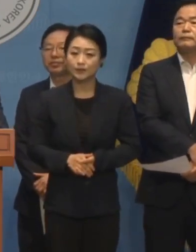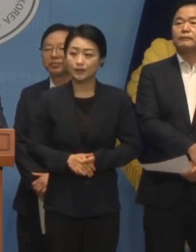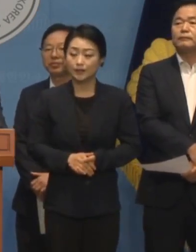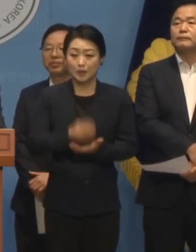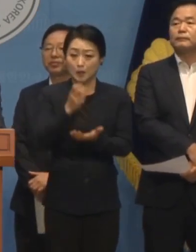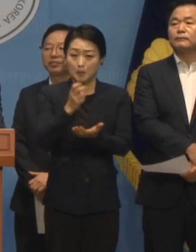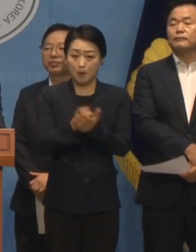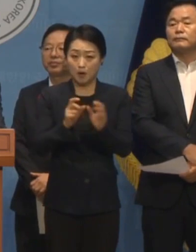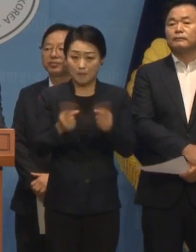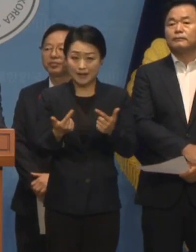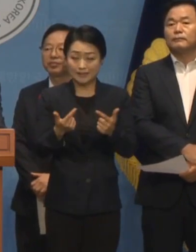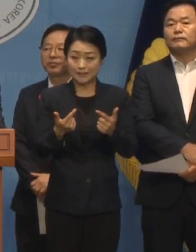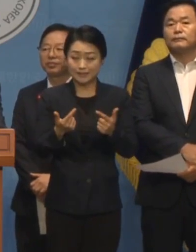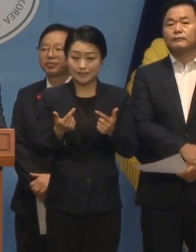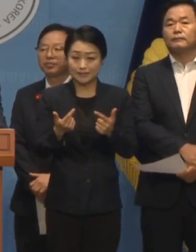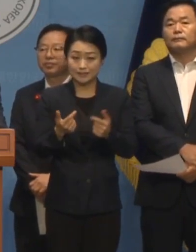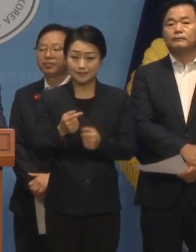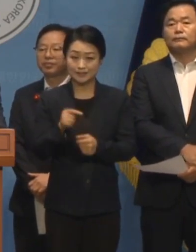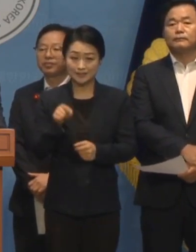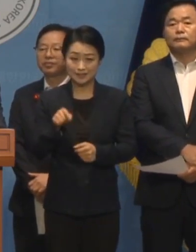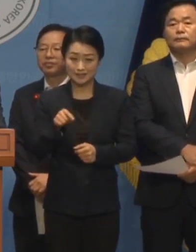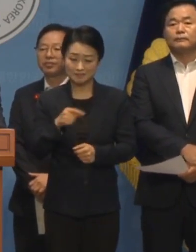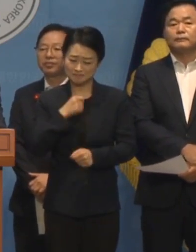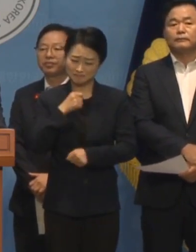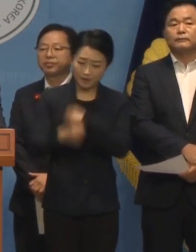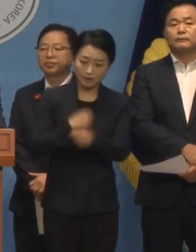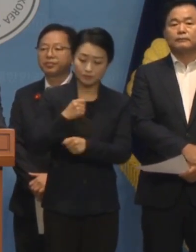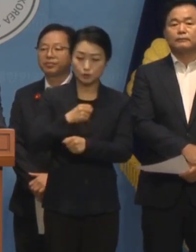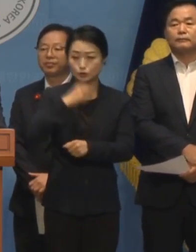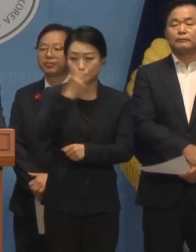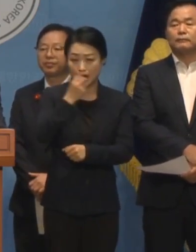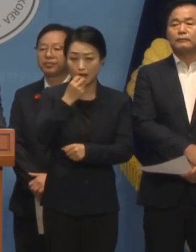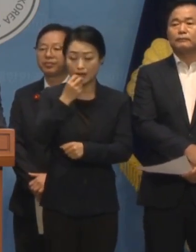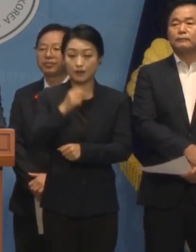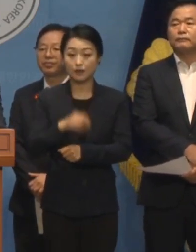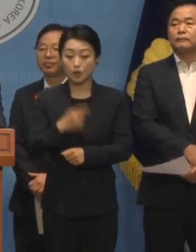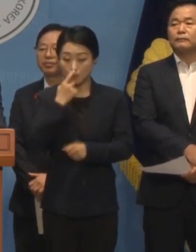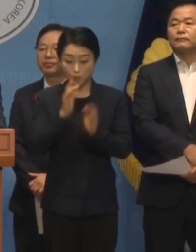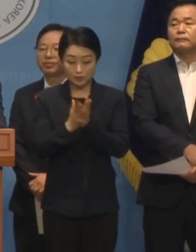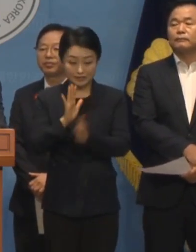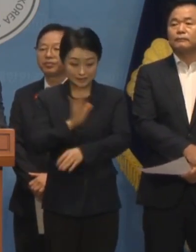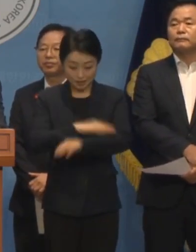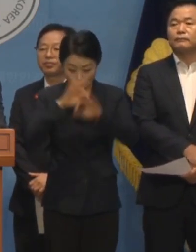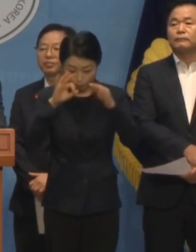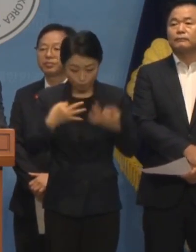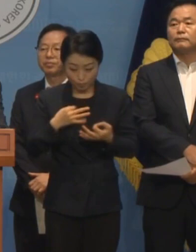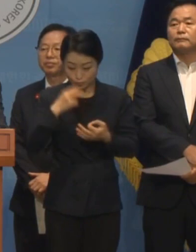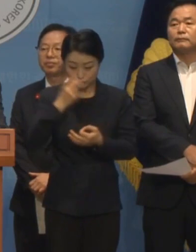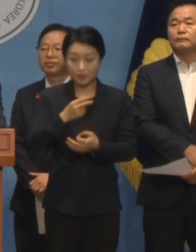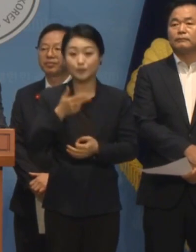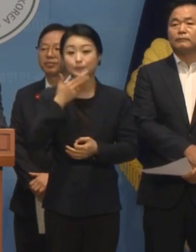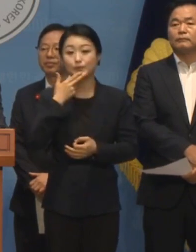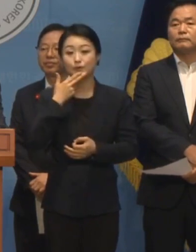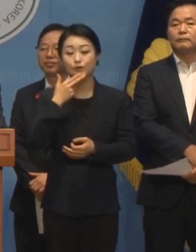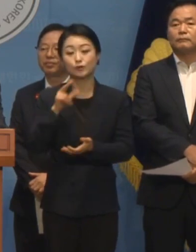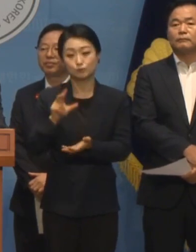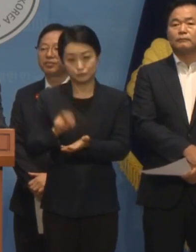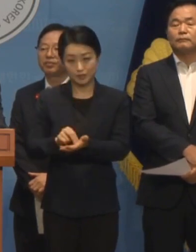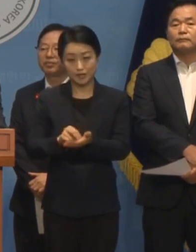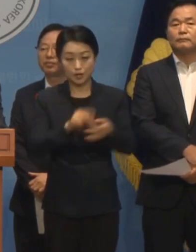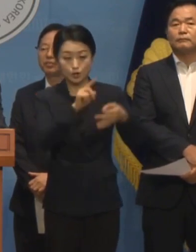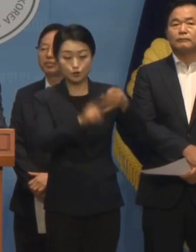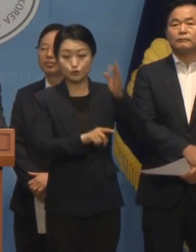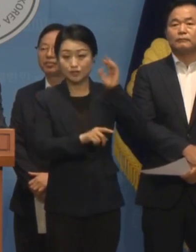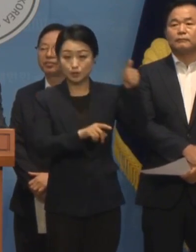법이 아닌 지들 꼴리는 대로 수사하는 겁니까? 검사는 왜 검사의 잘못을 수사하지 않습니까? 윤석열